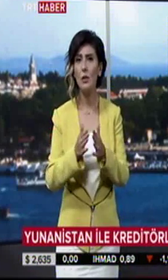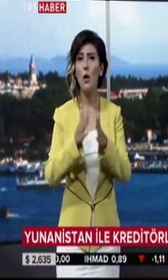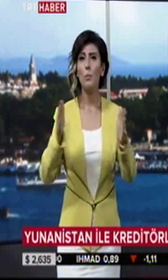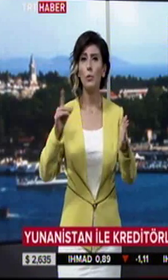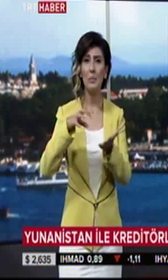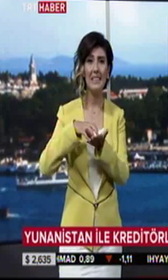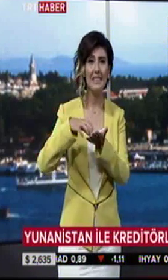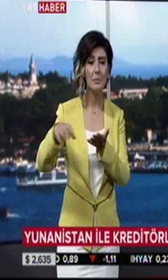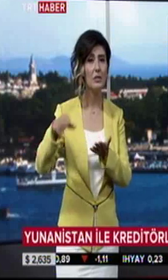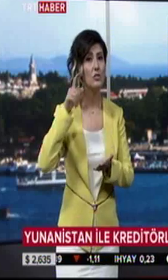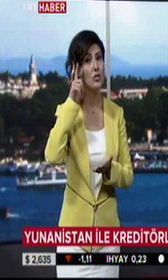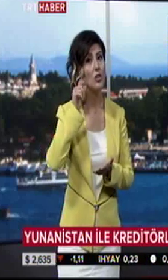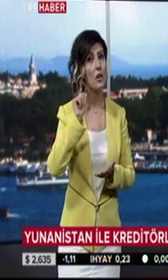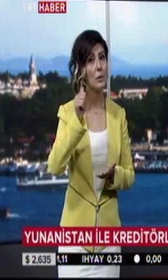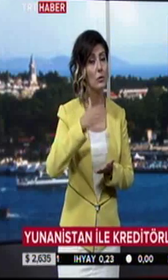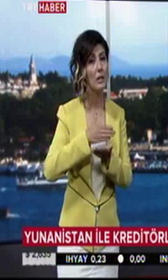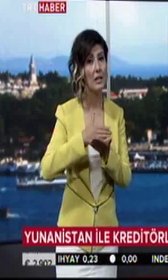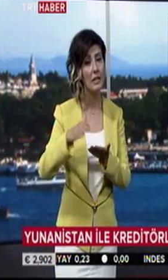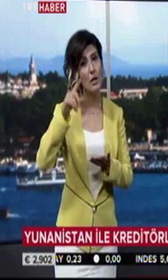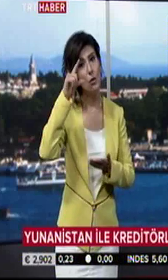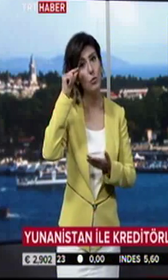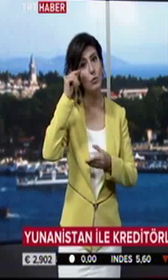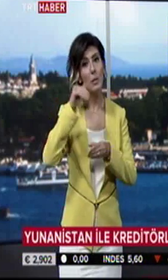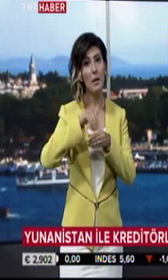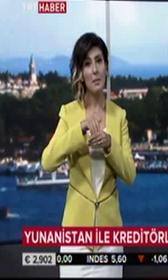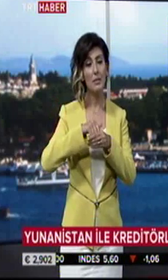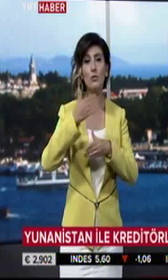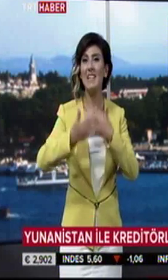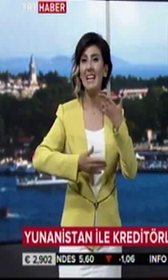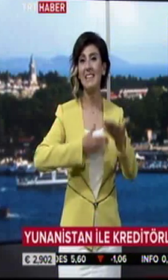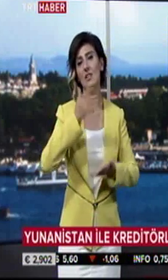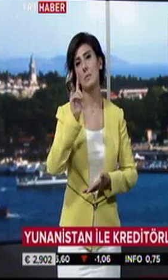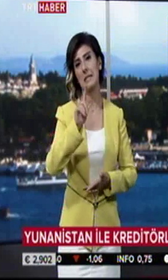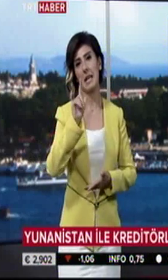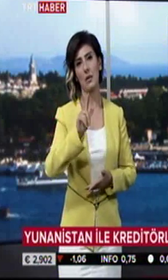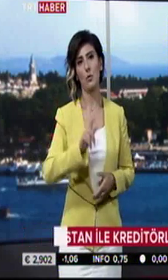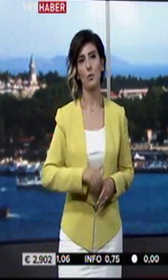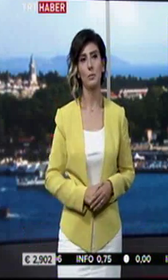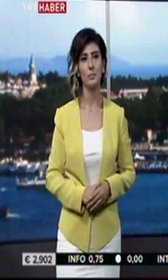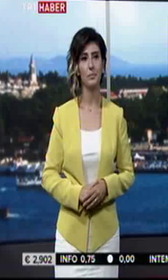paketinin büyük bir kısmının çarşamba gününe kadar Yunan parlamentosundan geçmesi gerekiyor.